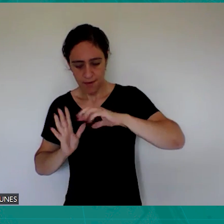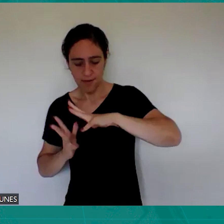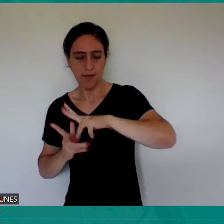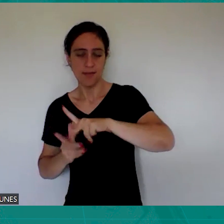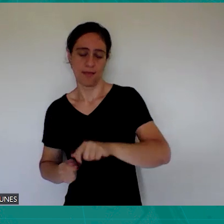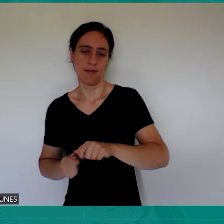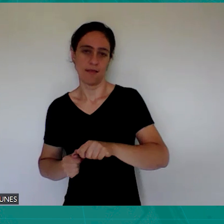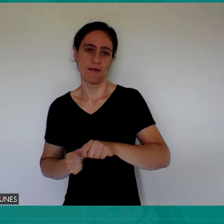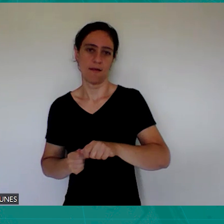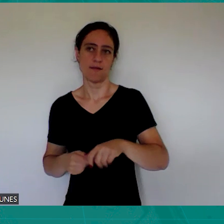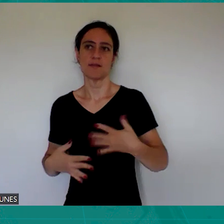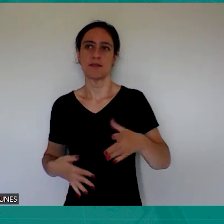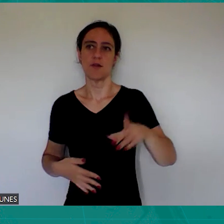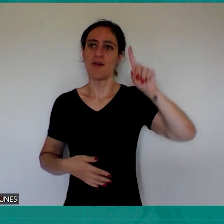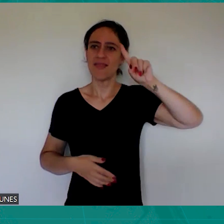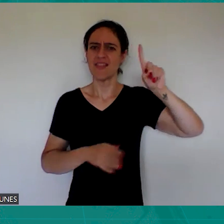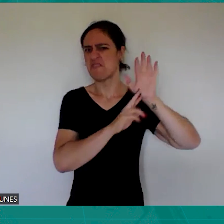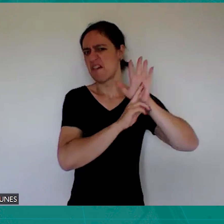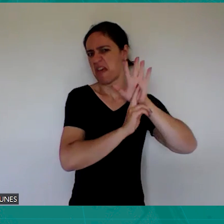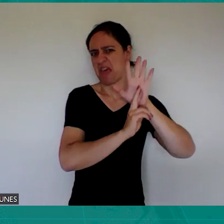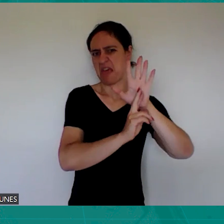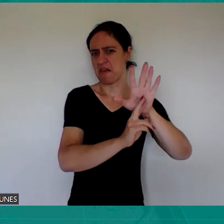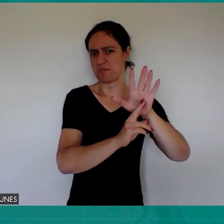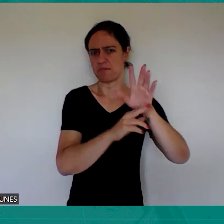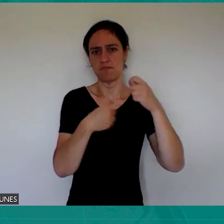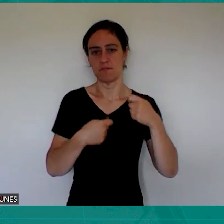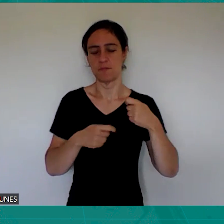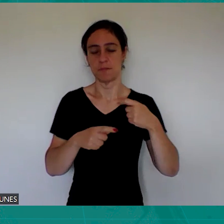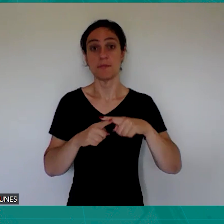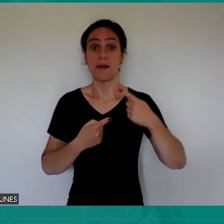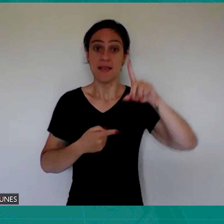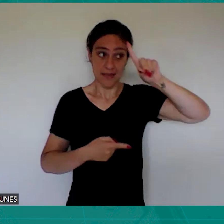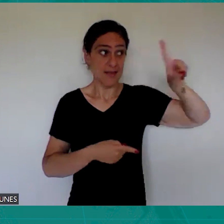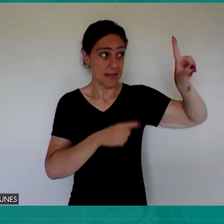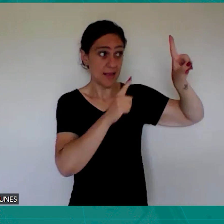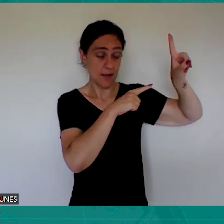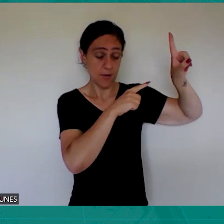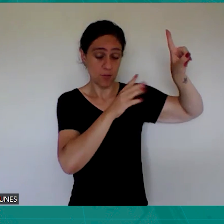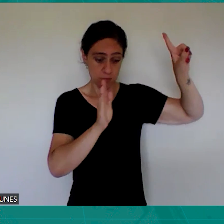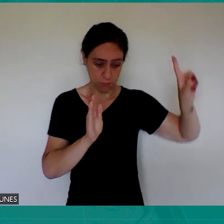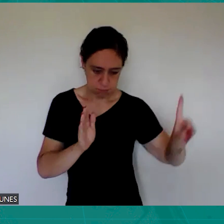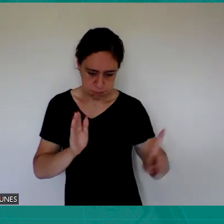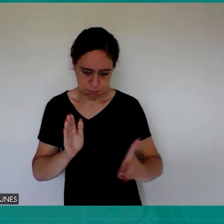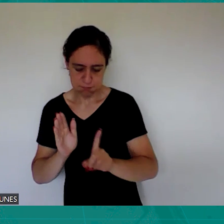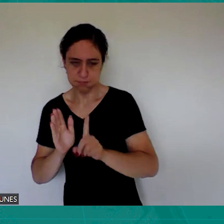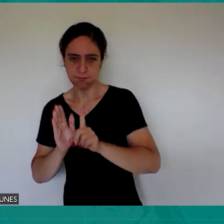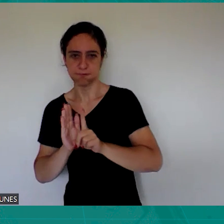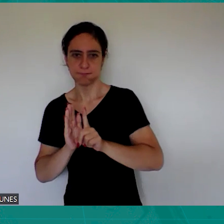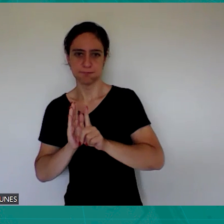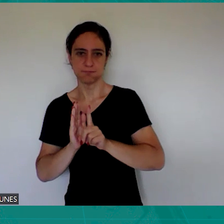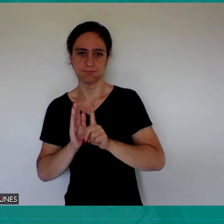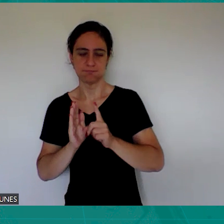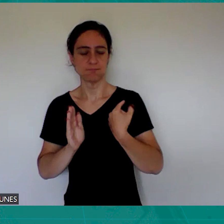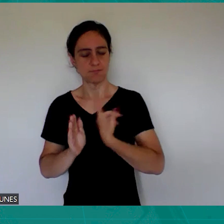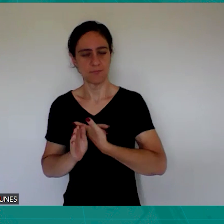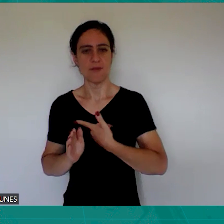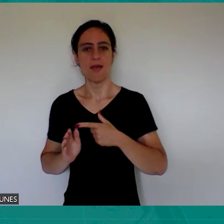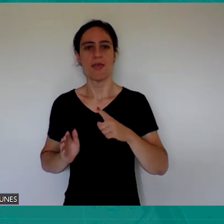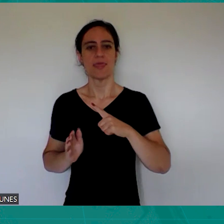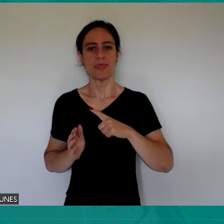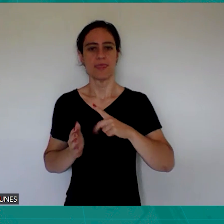não mandará um representante, Ele mesmo habitará conosco. Tem uma versão da Bíblia,